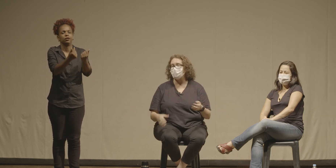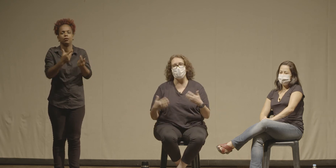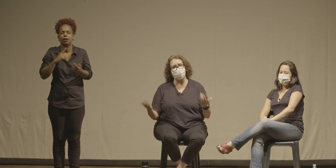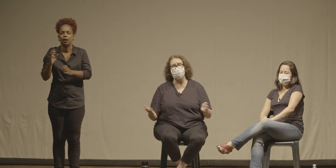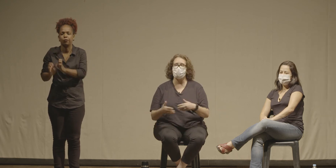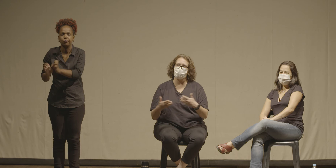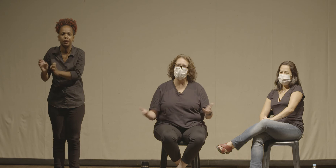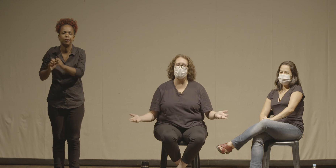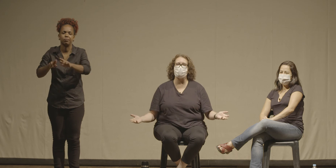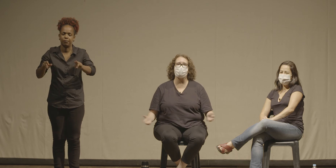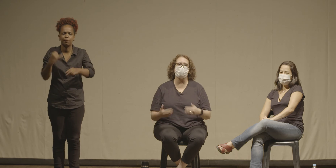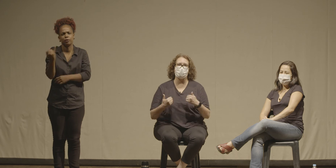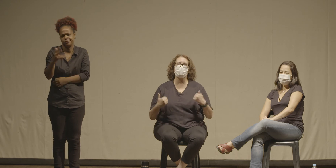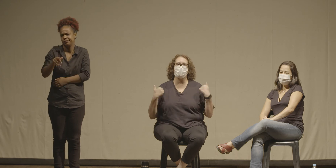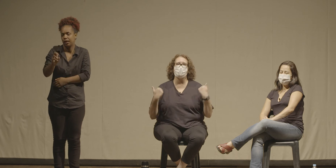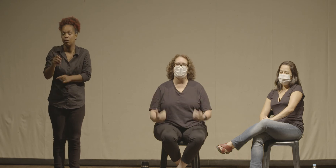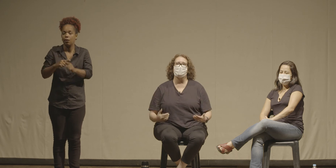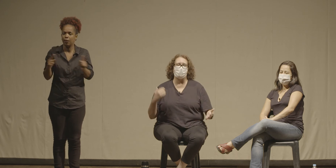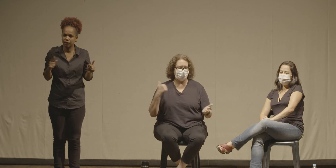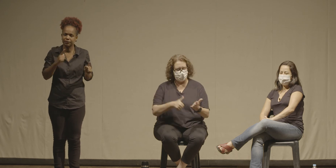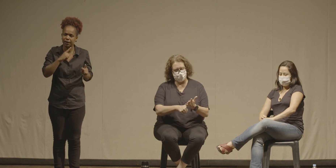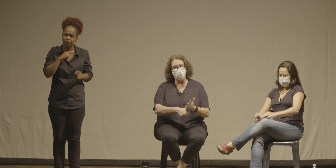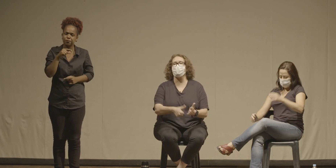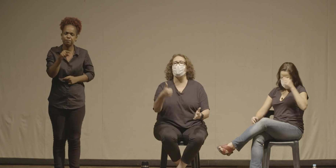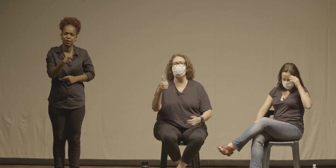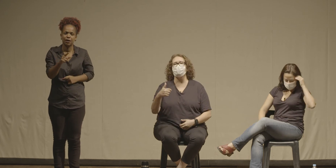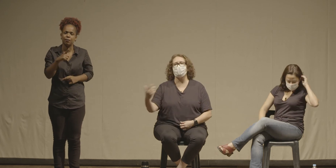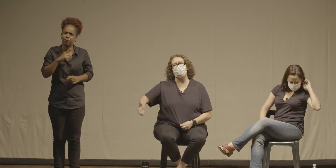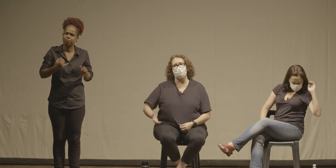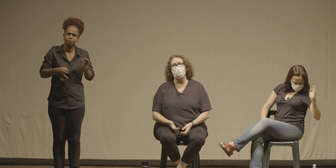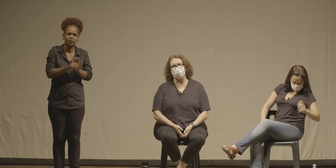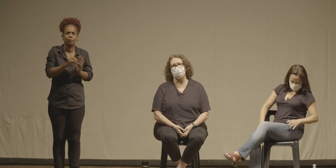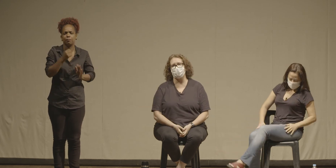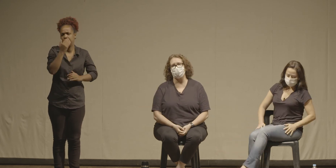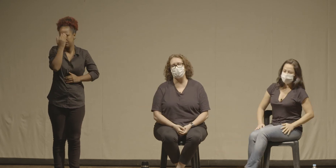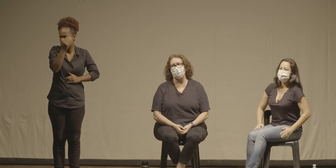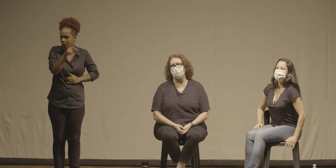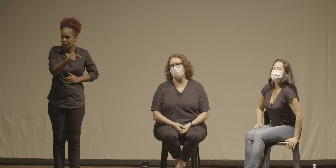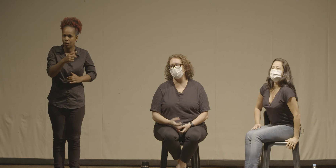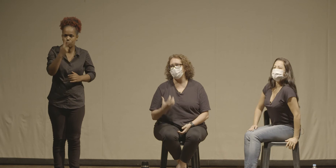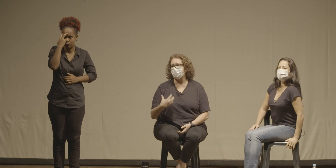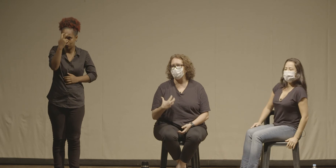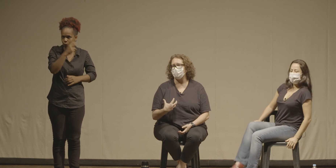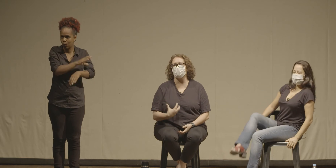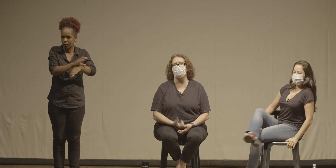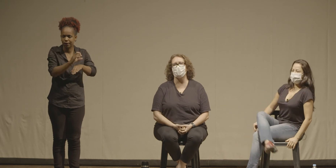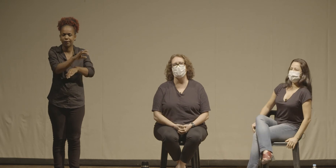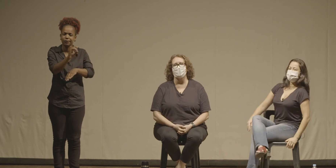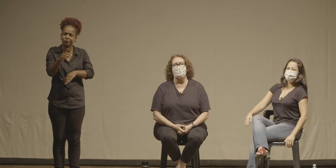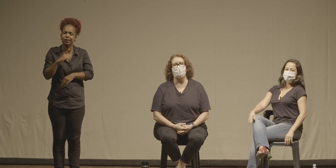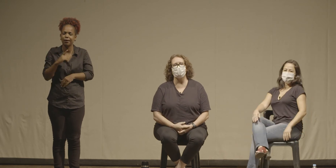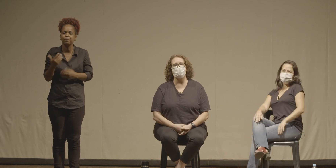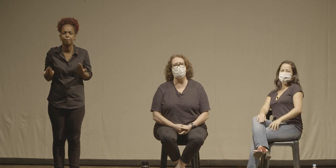não sei o que, é importante, óbvio que é importante, mas o que a digital de um povo é a sua cultura, né? E é o que a gente mais tem que